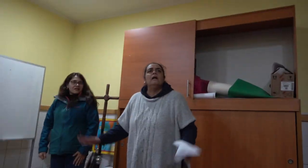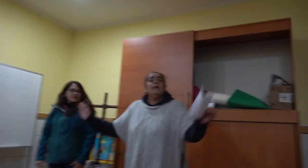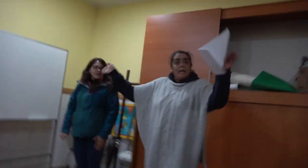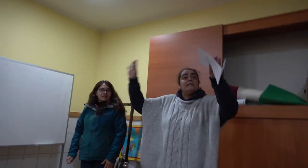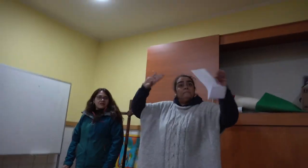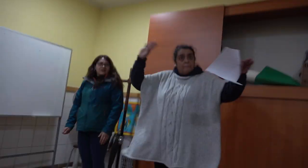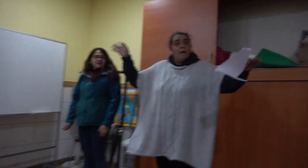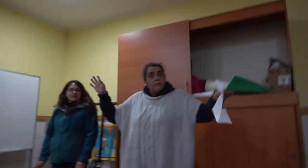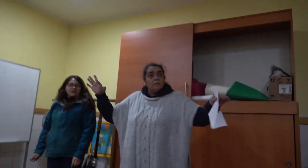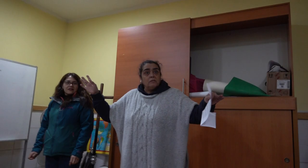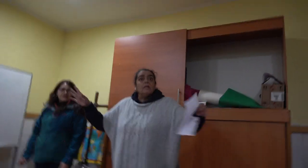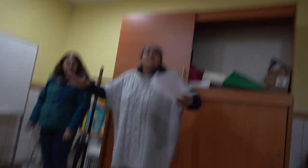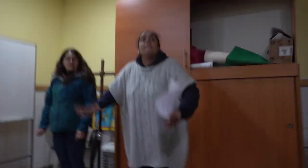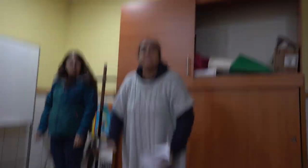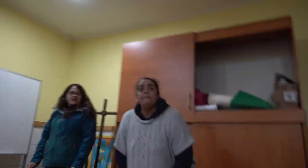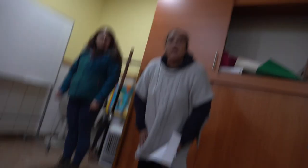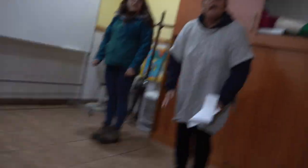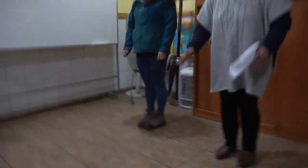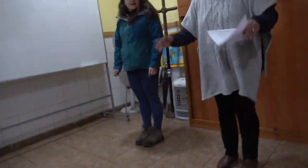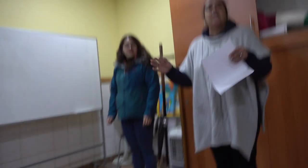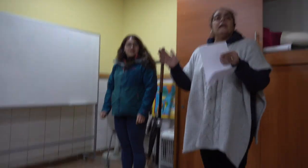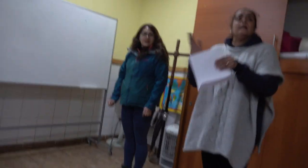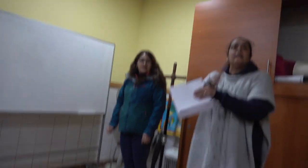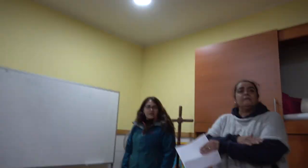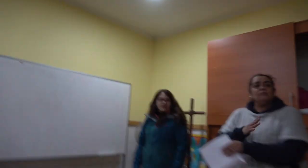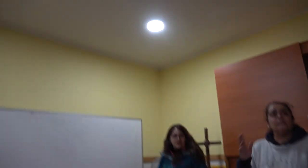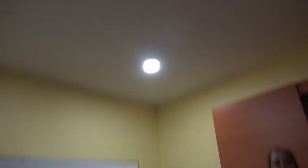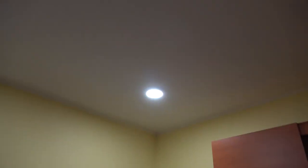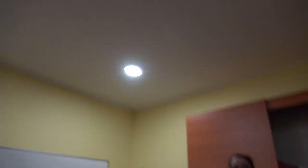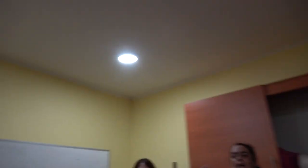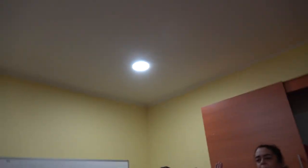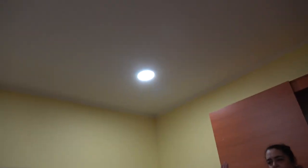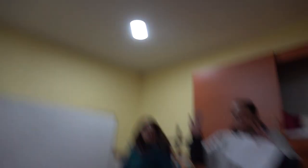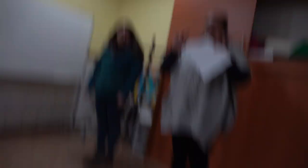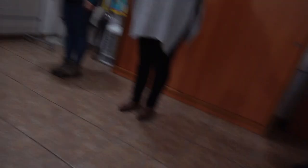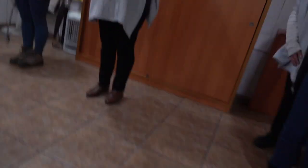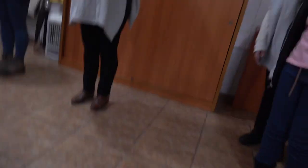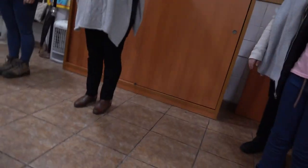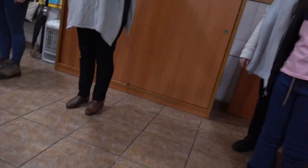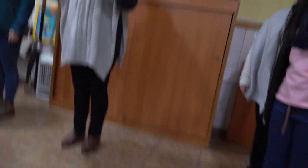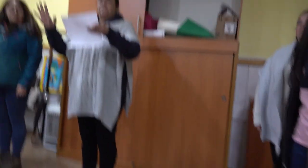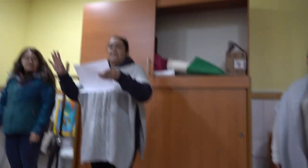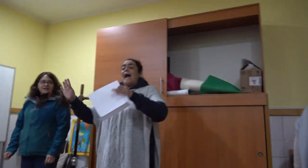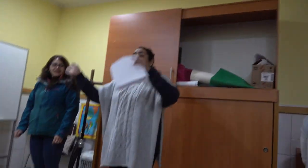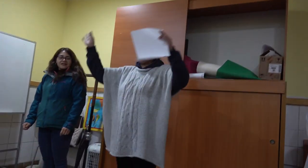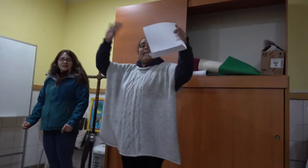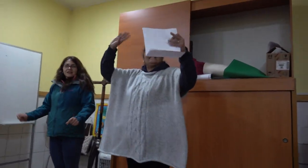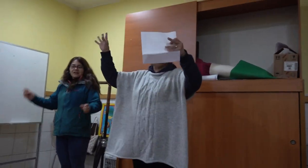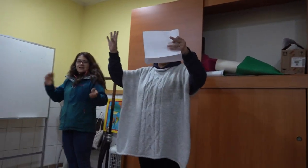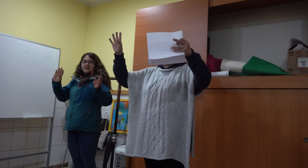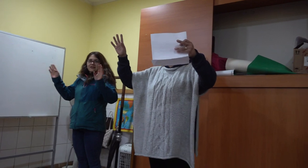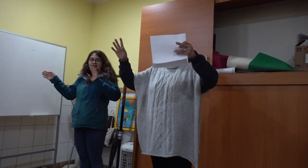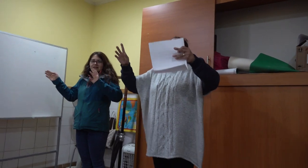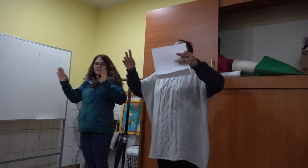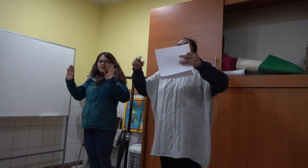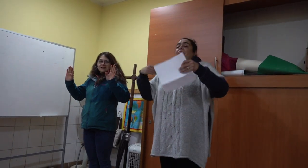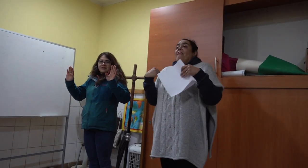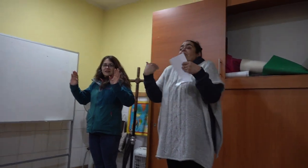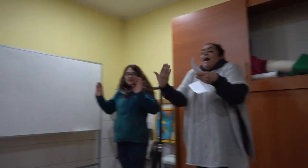Alza las manos y dale la gloria a Dios. Ya, alza. Ahí. Entonces, alza las